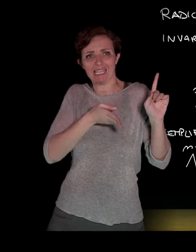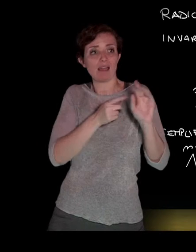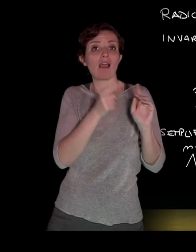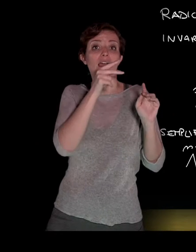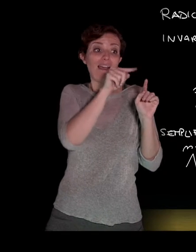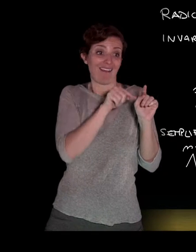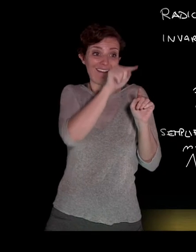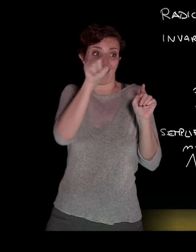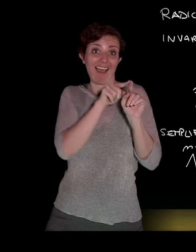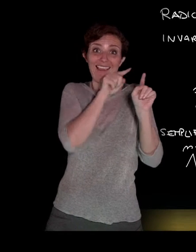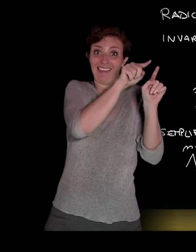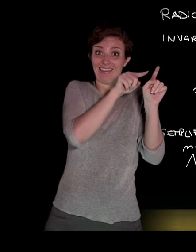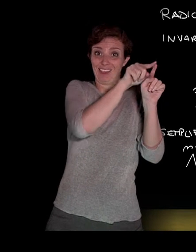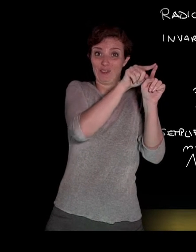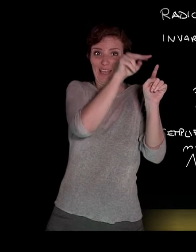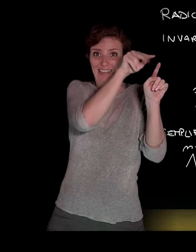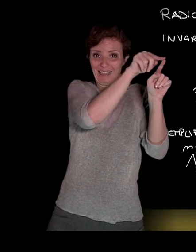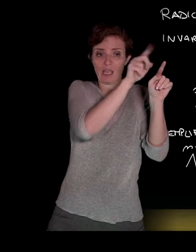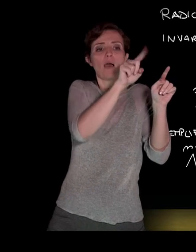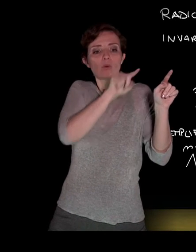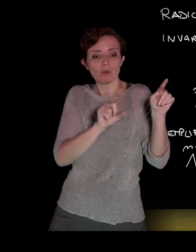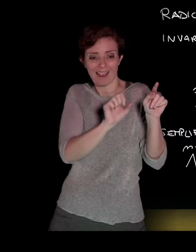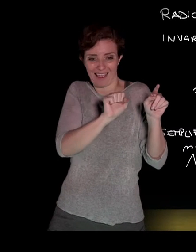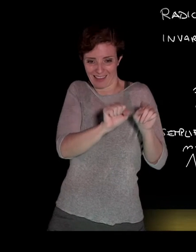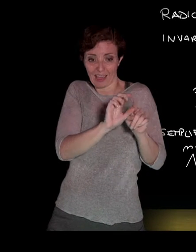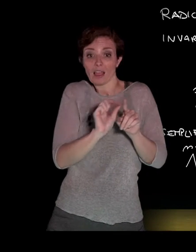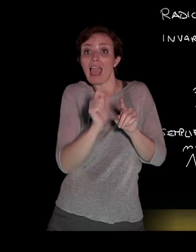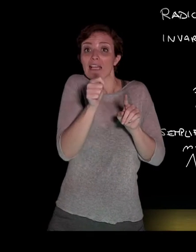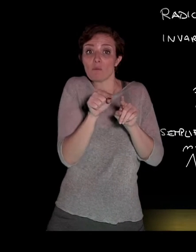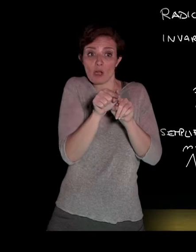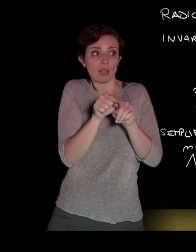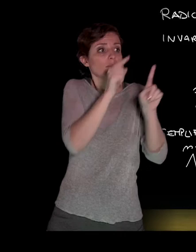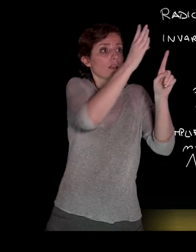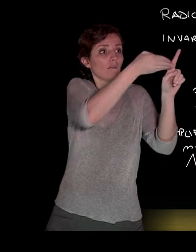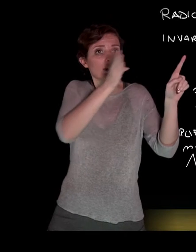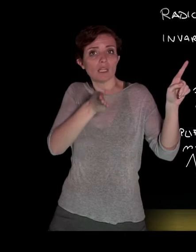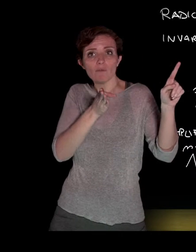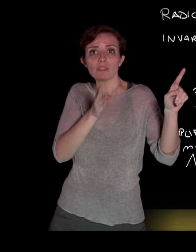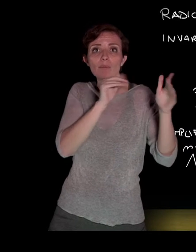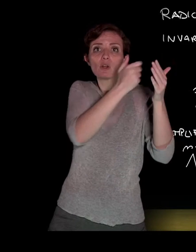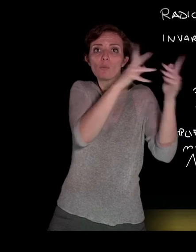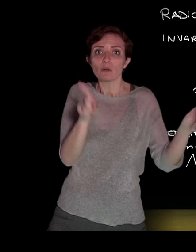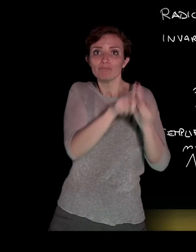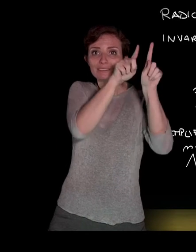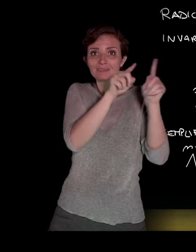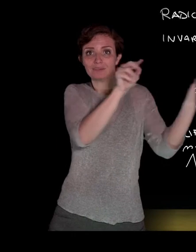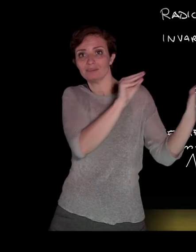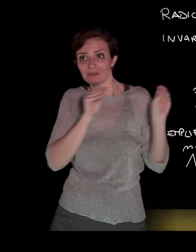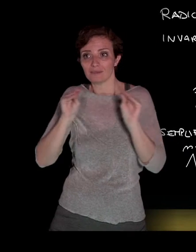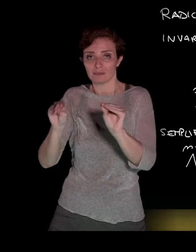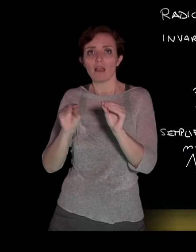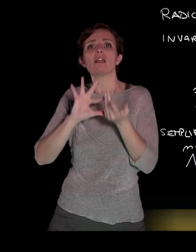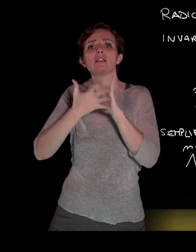sia l'indice del radicale che l'esponente del radicando per un divisore comune quello che si ottiene